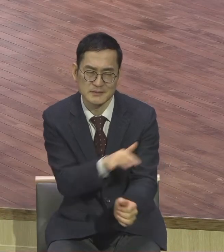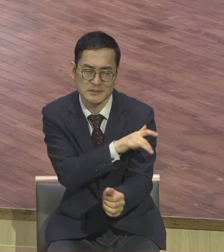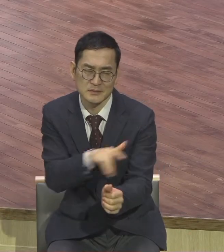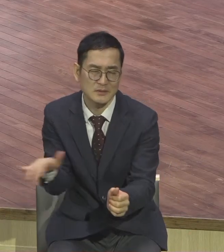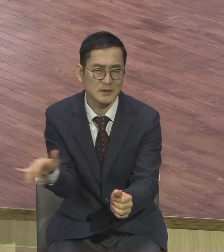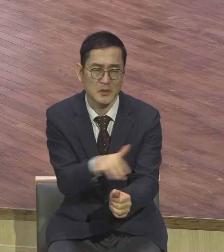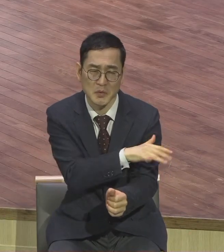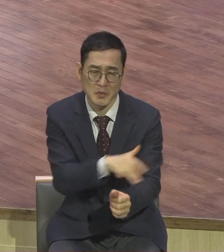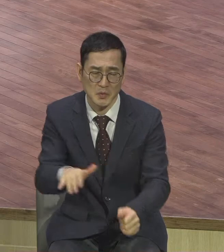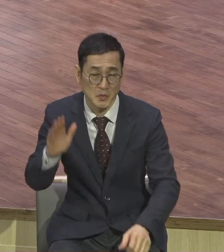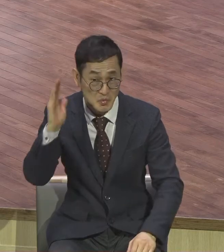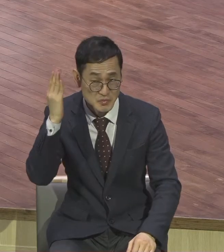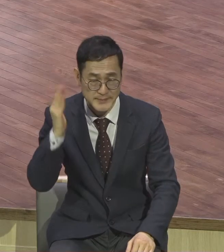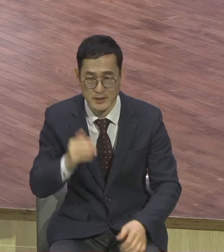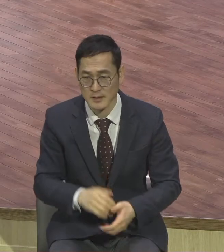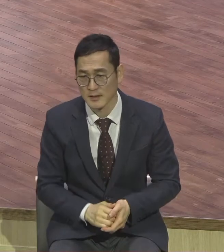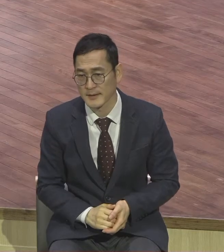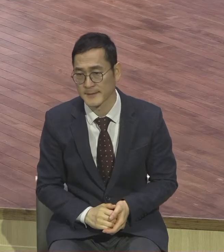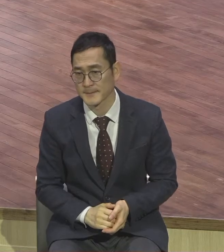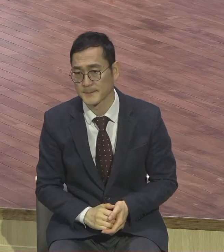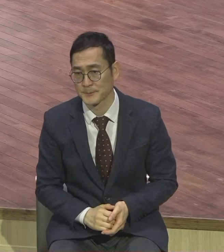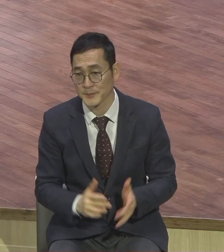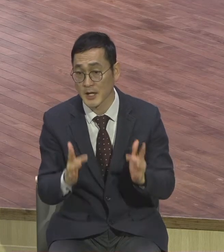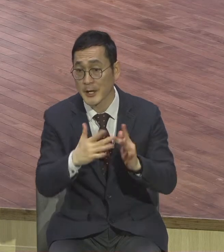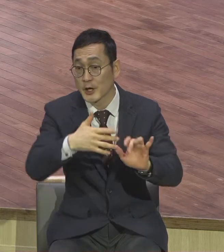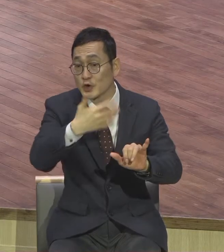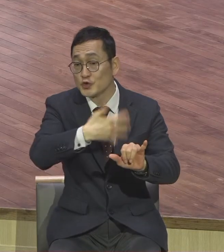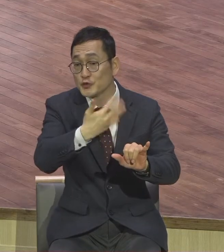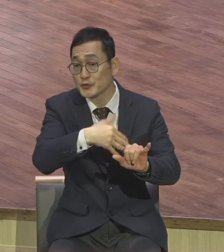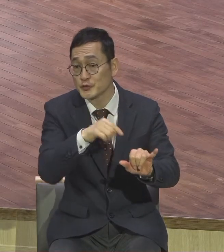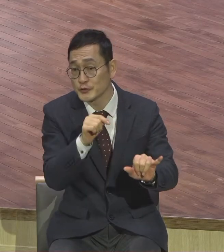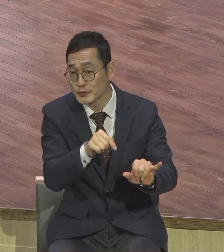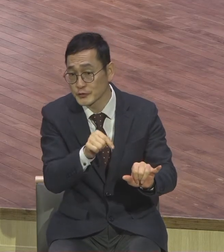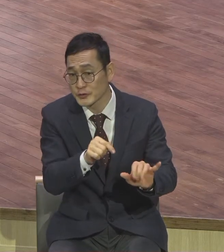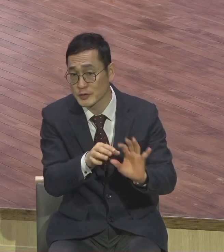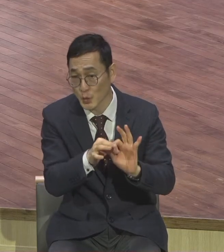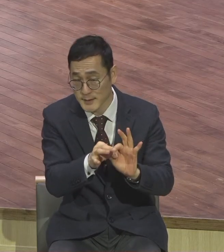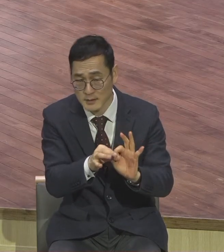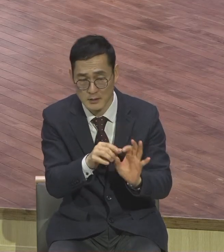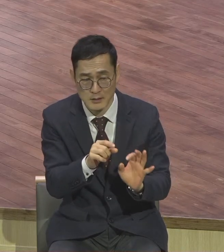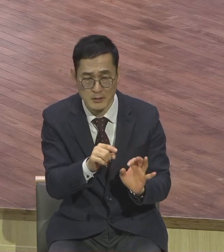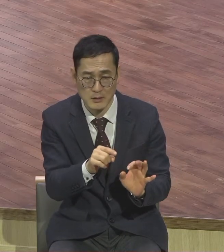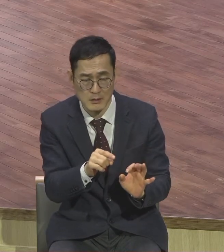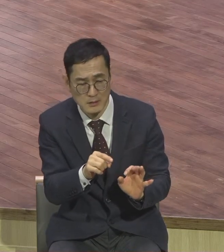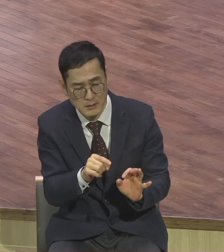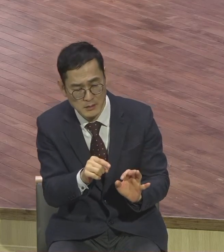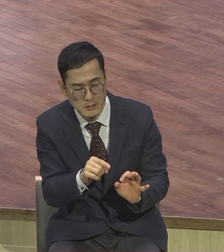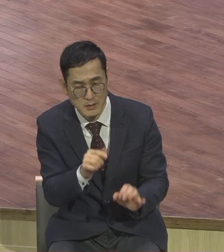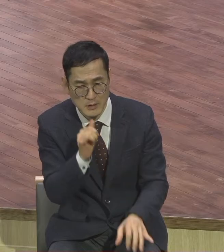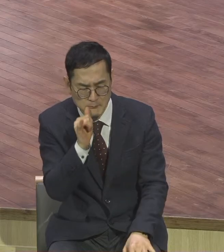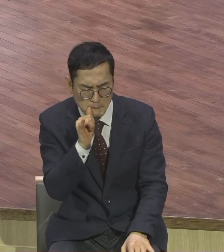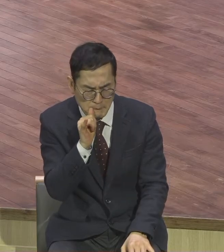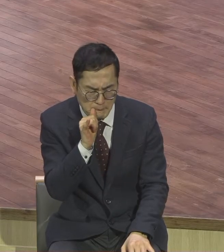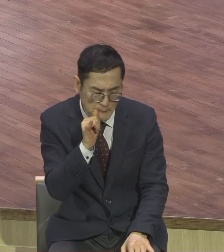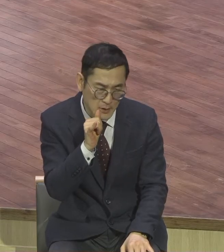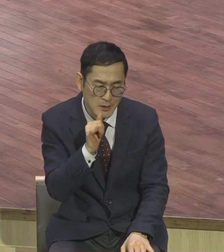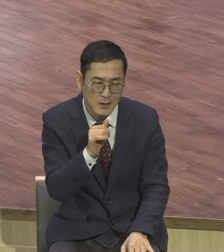그런데 이 유튜브 방송을 통해서 가장 큰 문제가 뭐냐 팩트